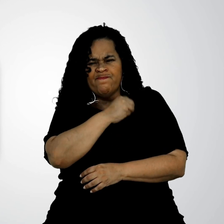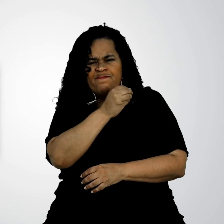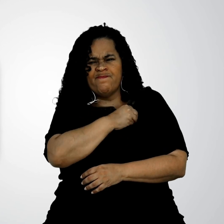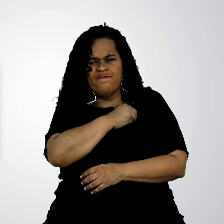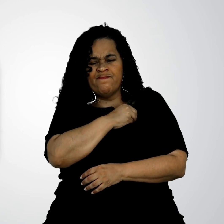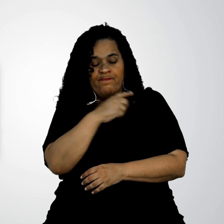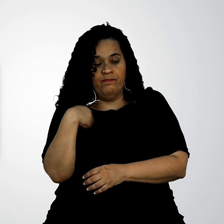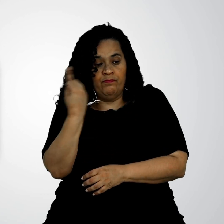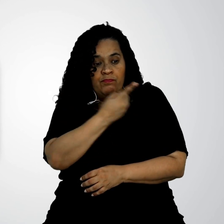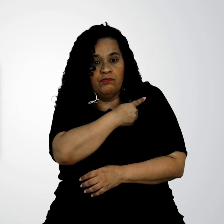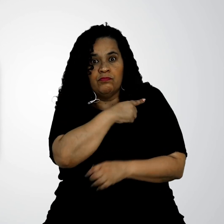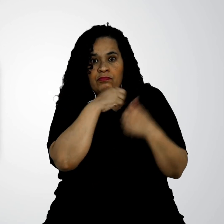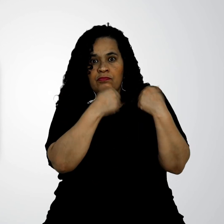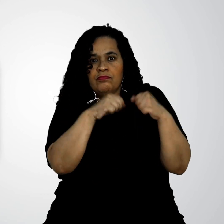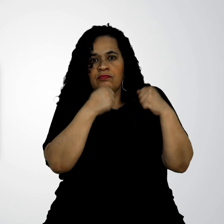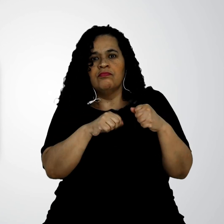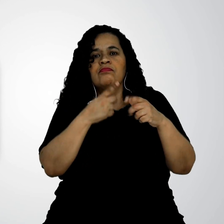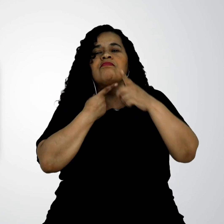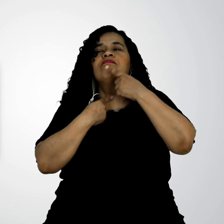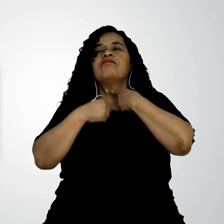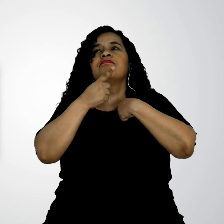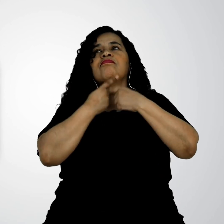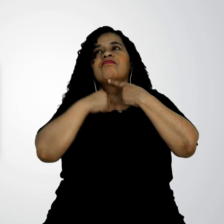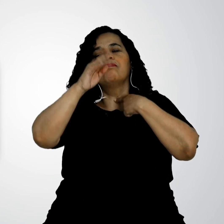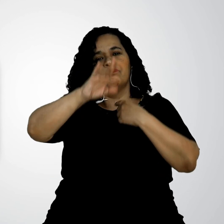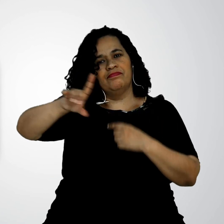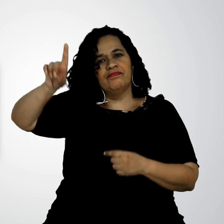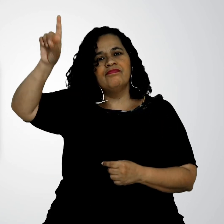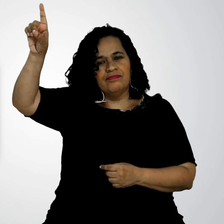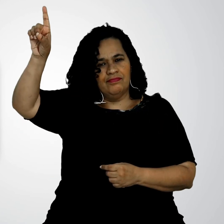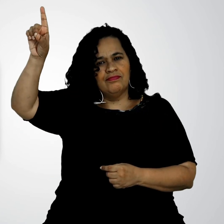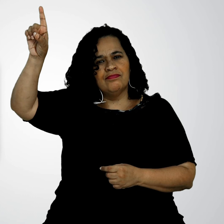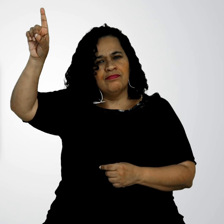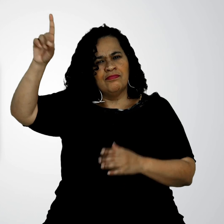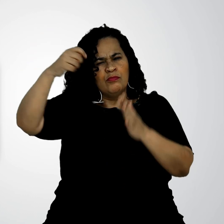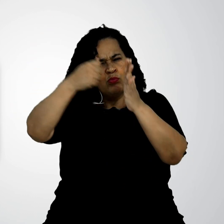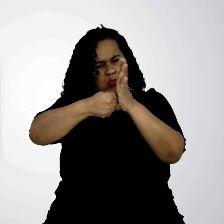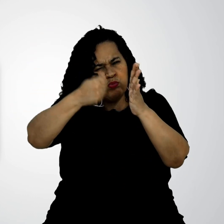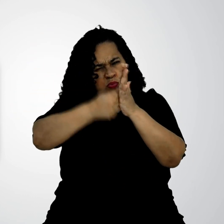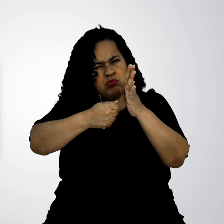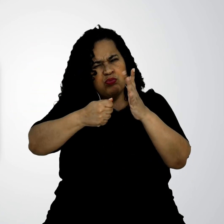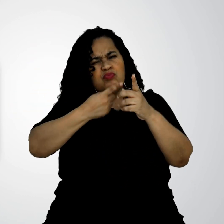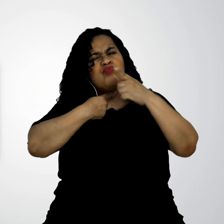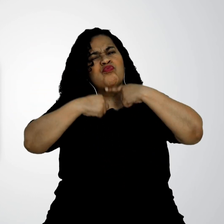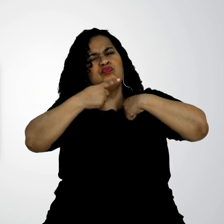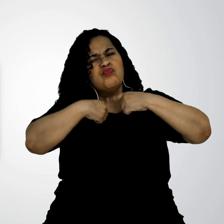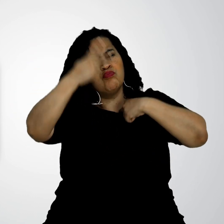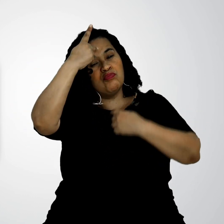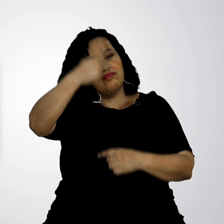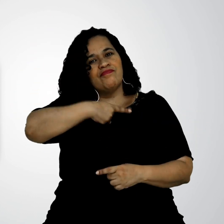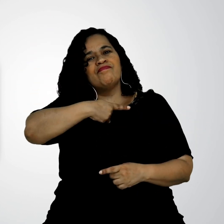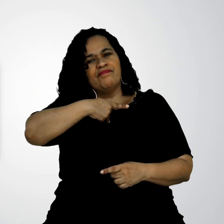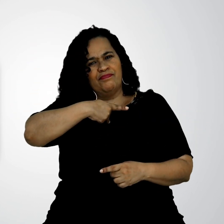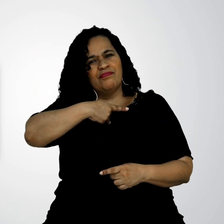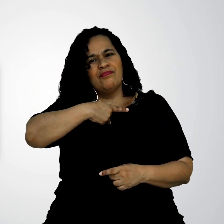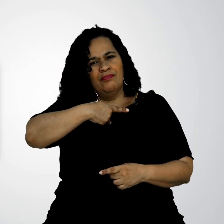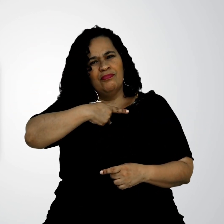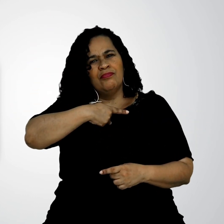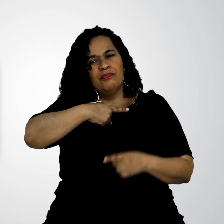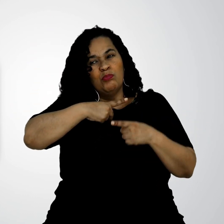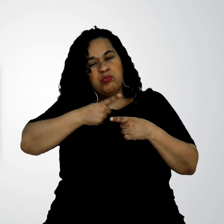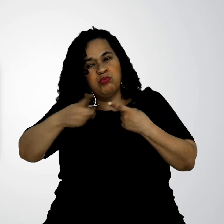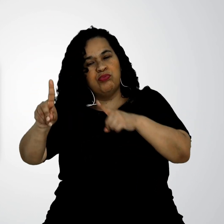aqui para viver a vontade de Deus, lutando contra nós mesmos, contra os nossos desejos. E, como eu disse, isso não está limitado